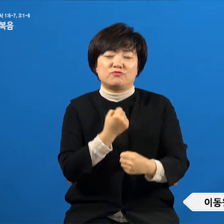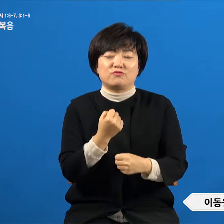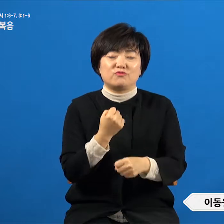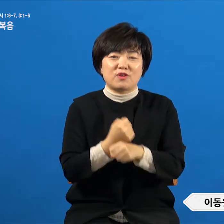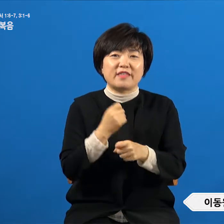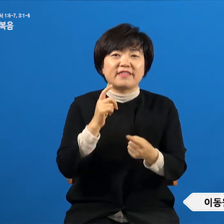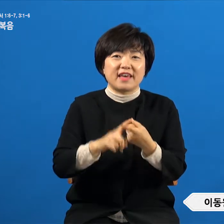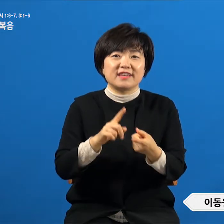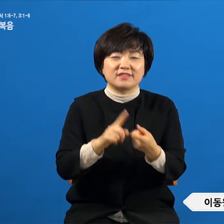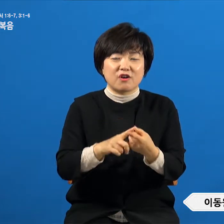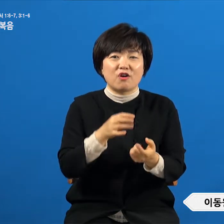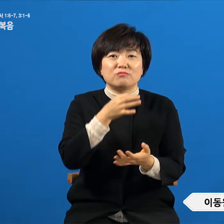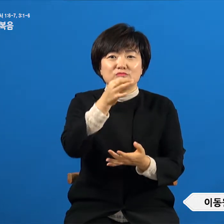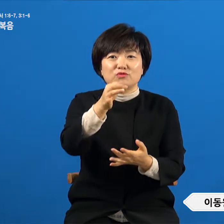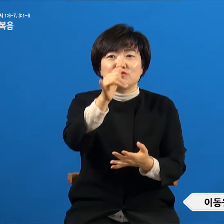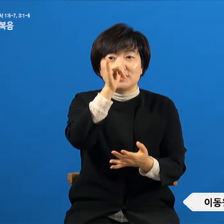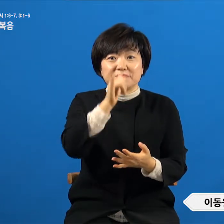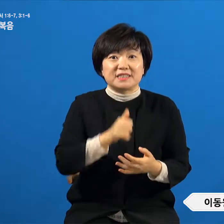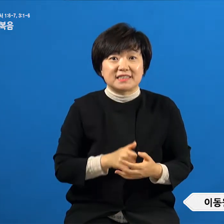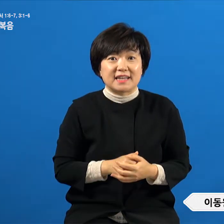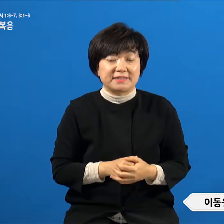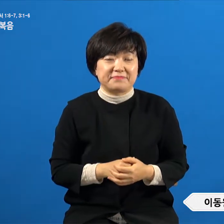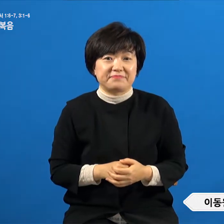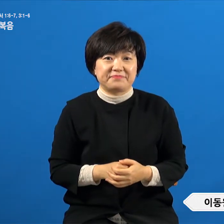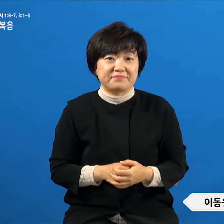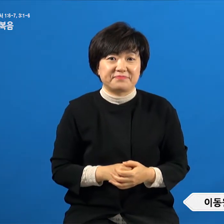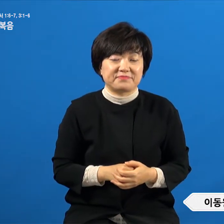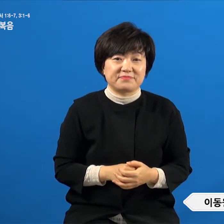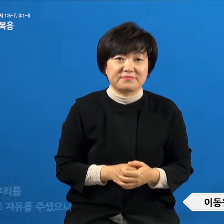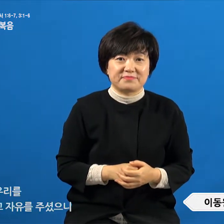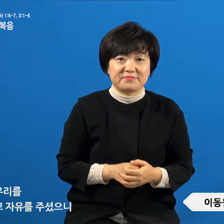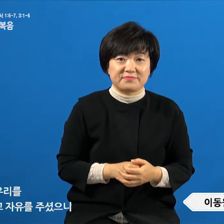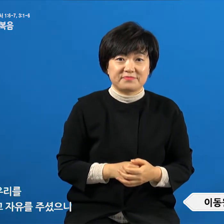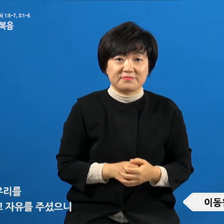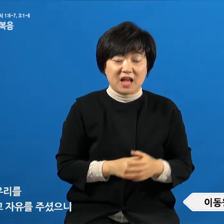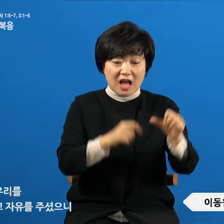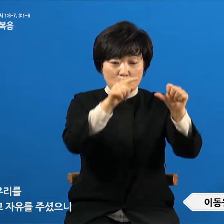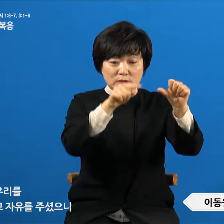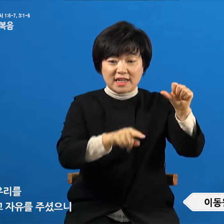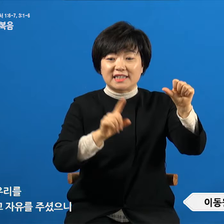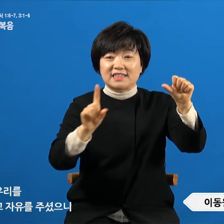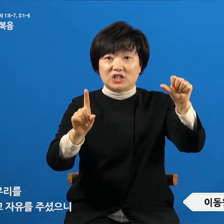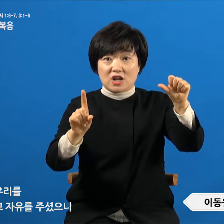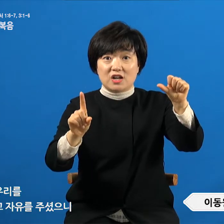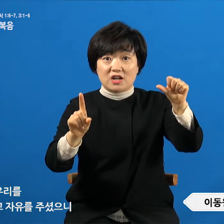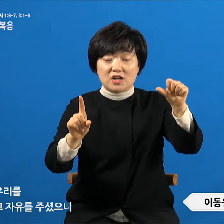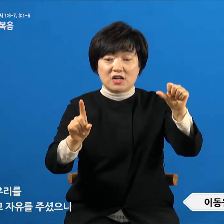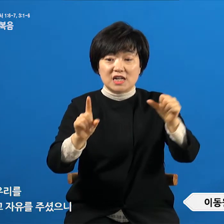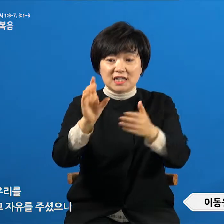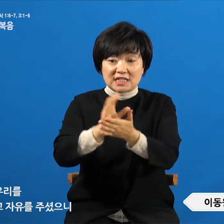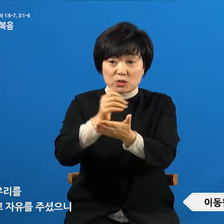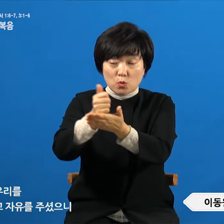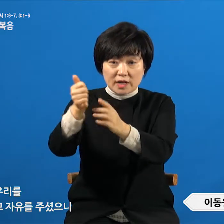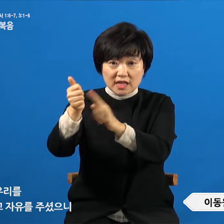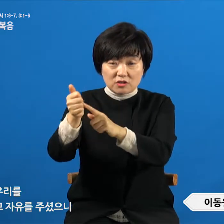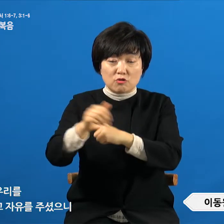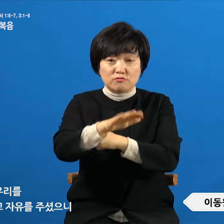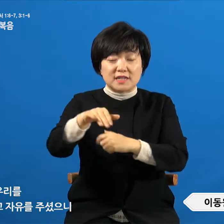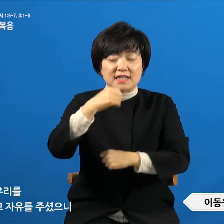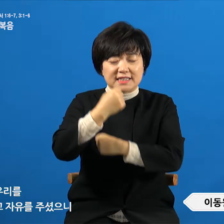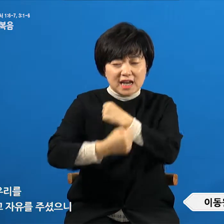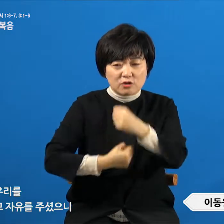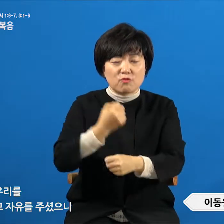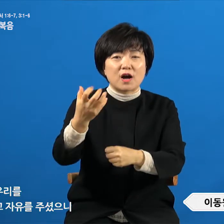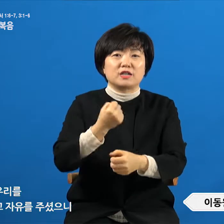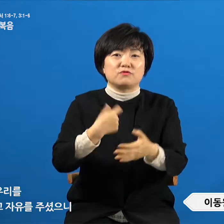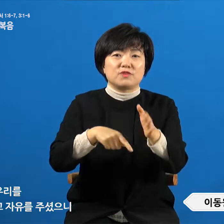마그나 칼타 이렇게 부르고 있는 말씀입니다. 자, 갈라디아서 5장 1절 다 같이 읽습니다. 시작. 그리스도께서 우리를